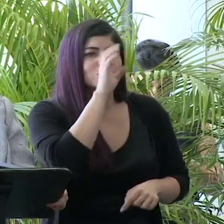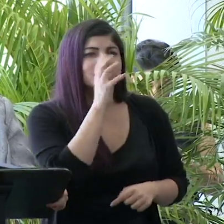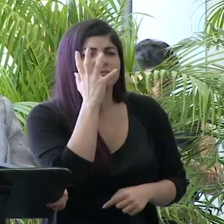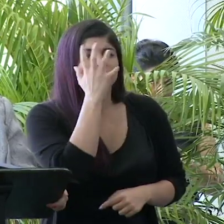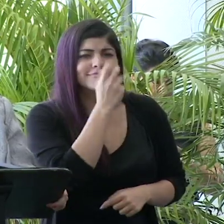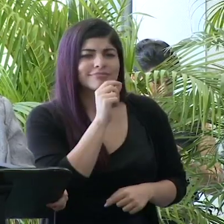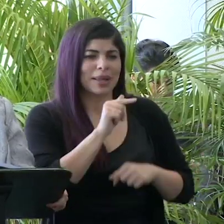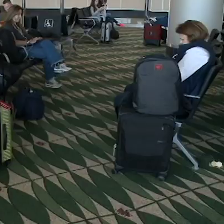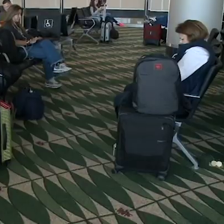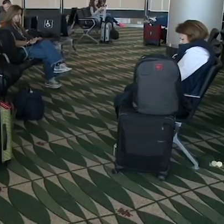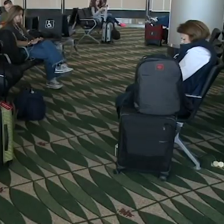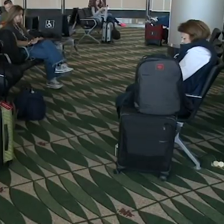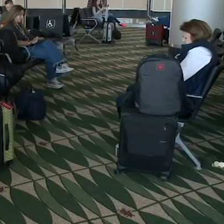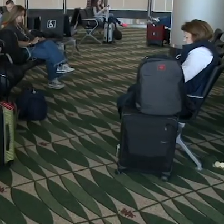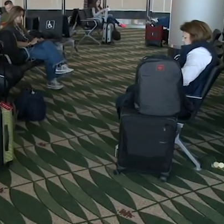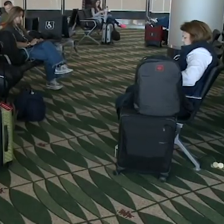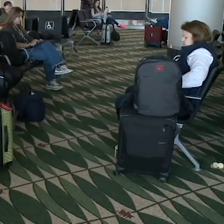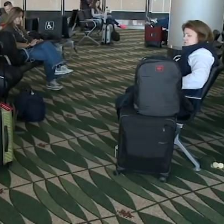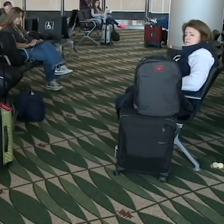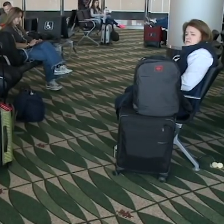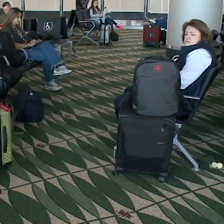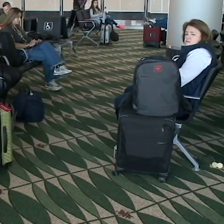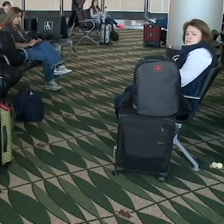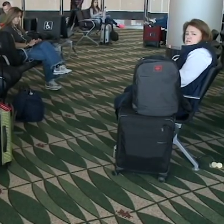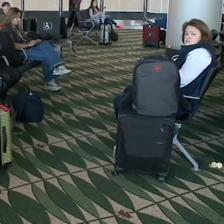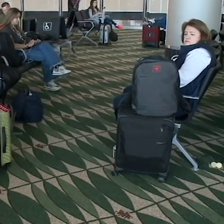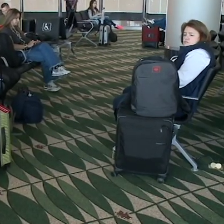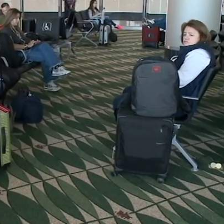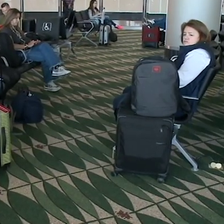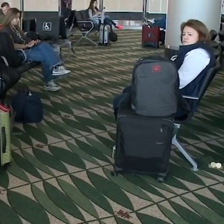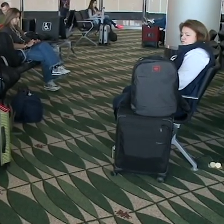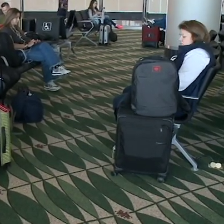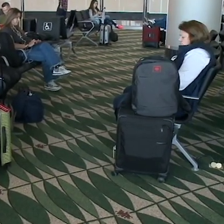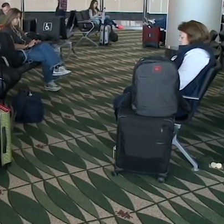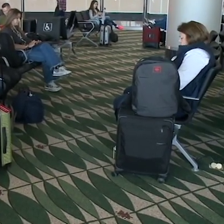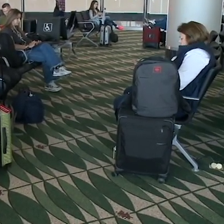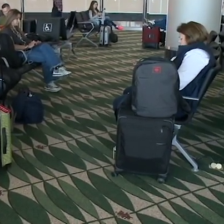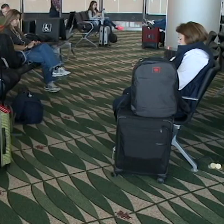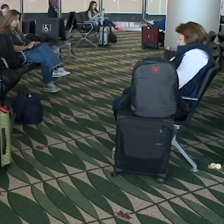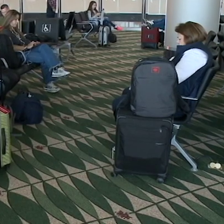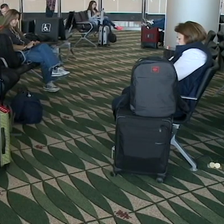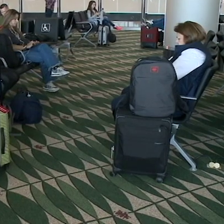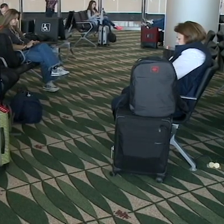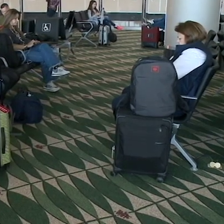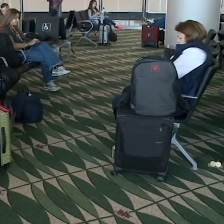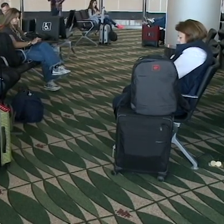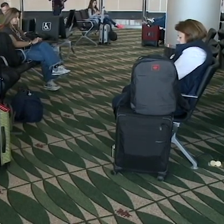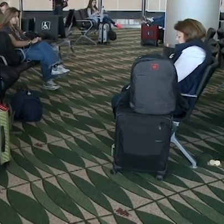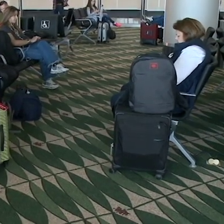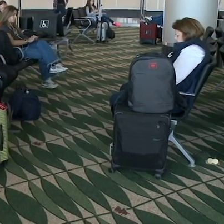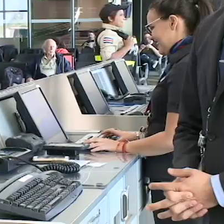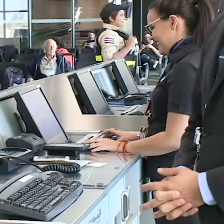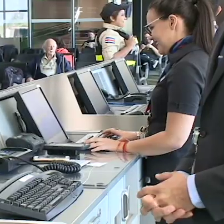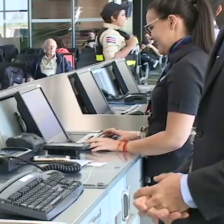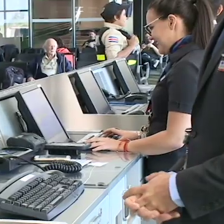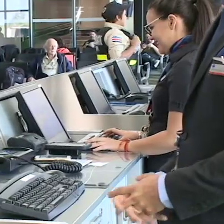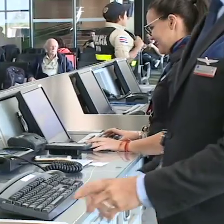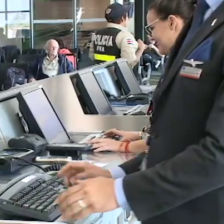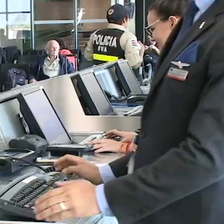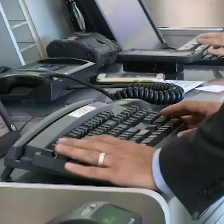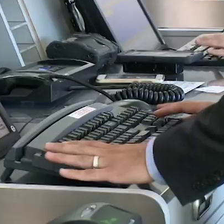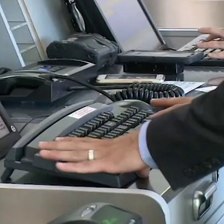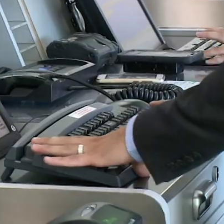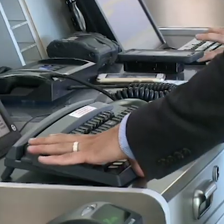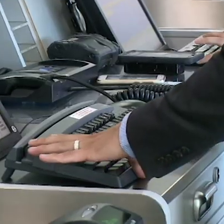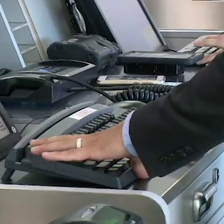que este país ofrece en las actividades de inauguración estuvo presente el presidente de la república carlos alvarado el cual